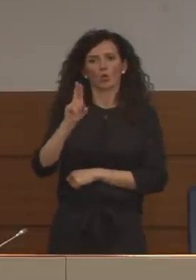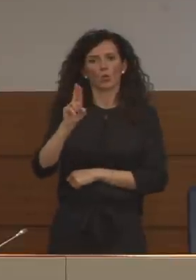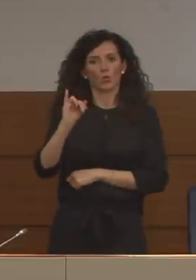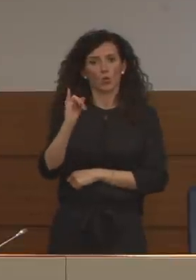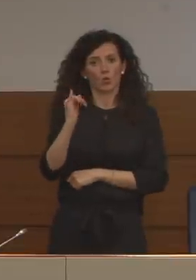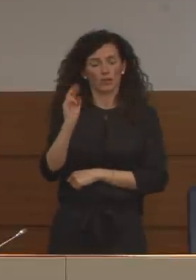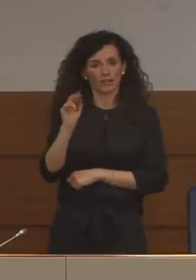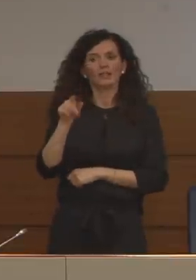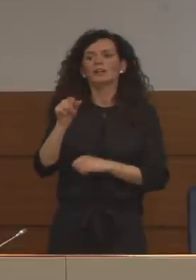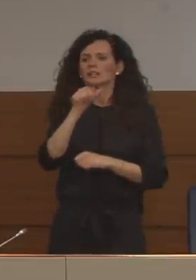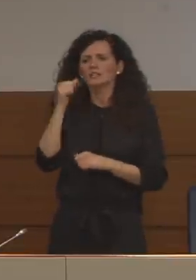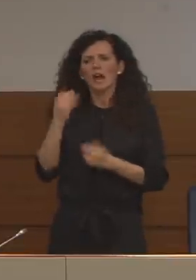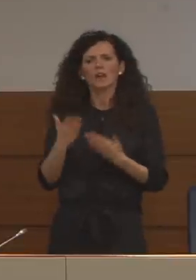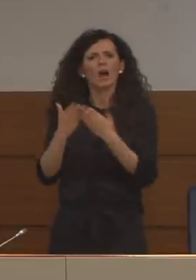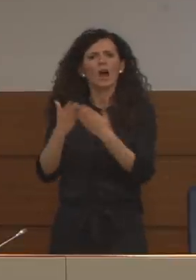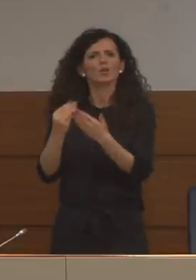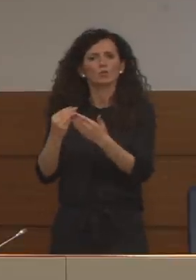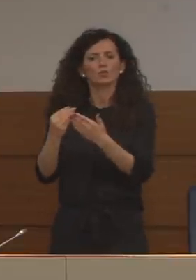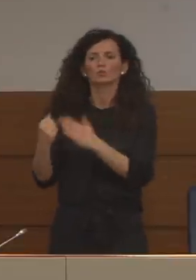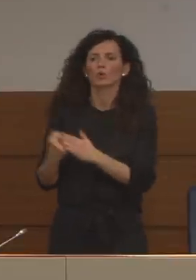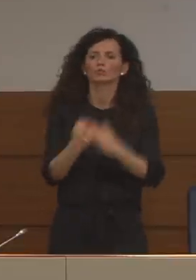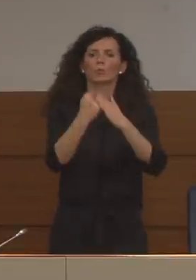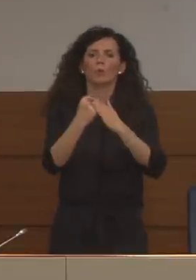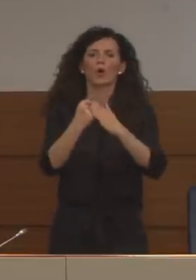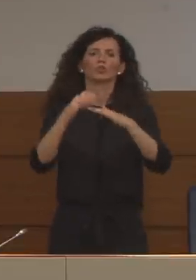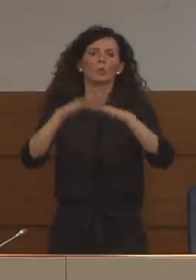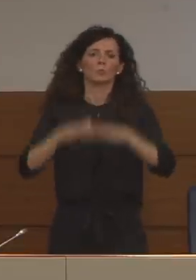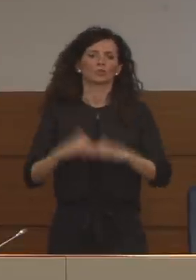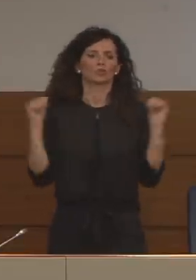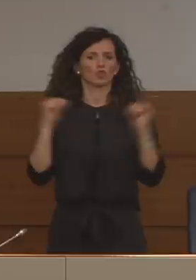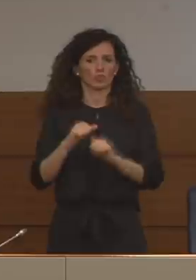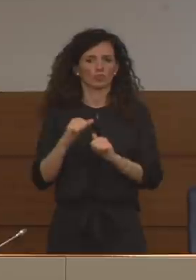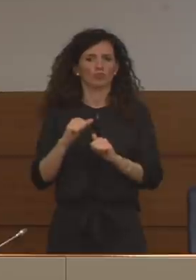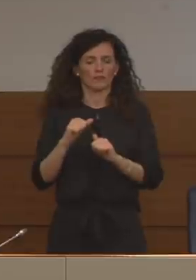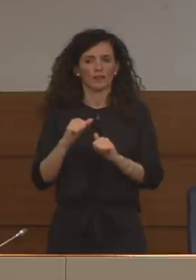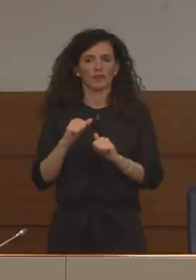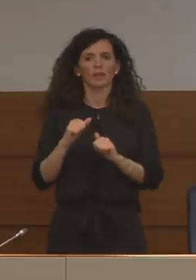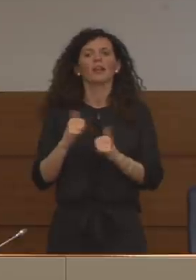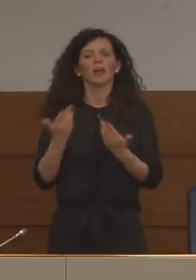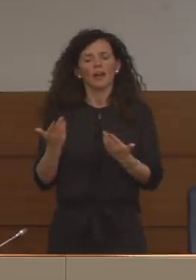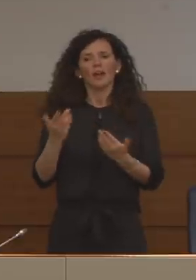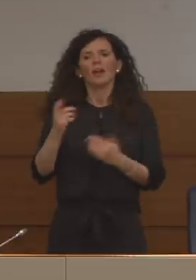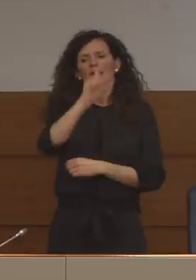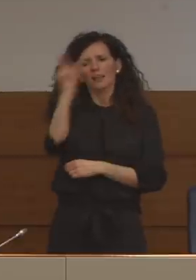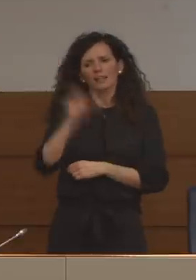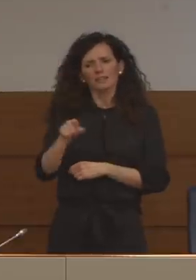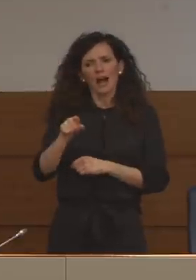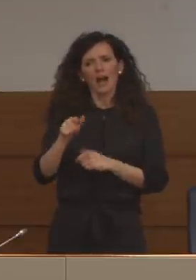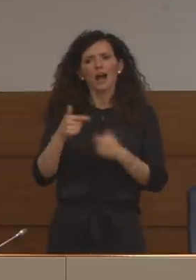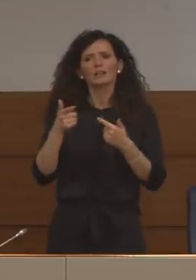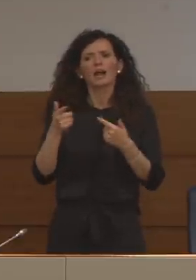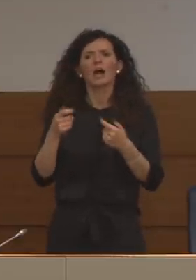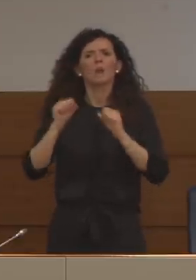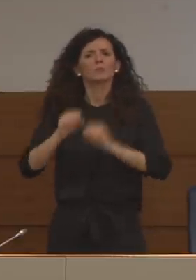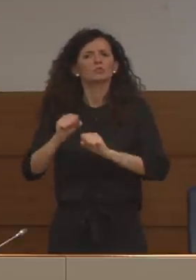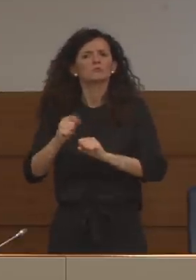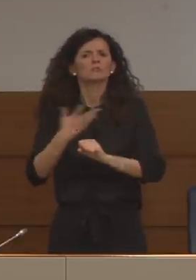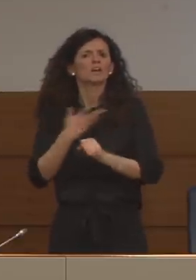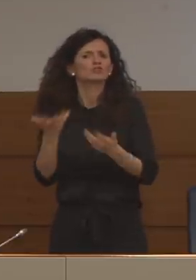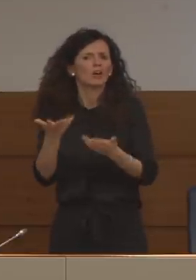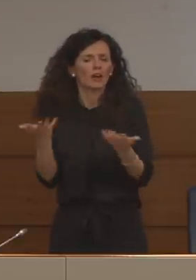il sistema di protezione civile per fare in modo che nel nostro paese si possa anche avviare